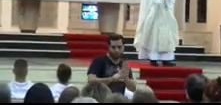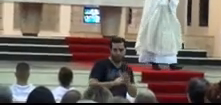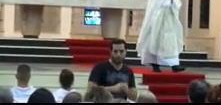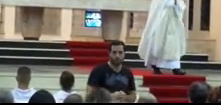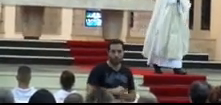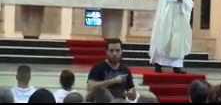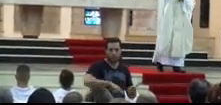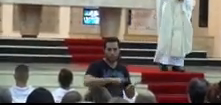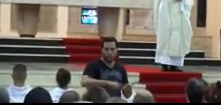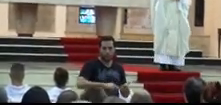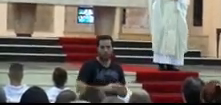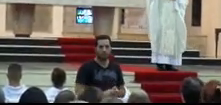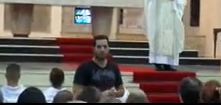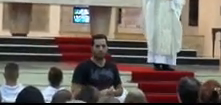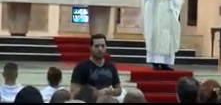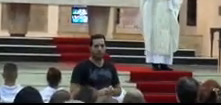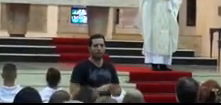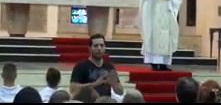a Páscoa do Judeu.